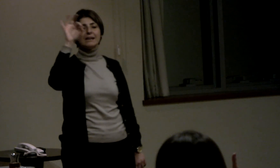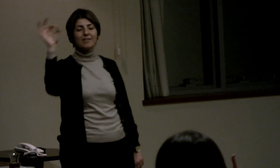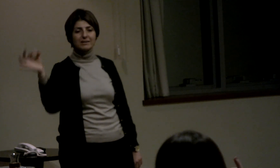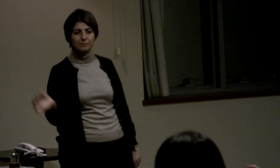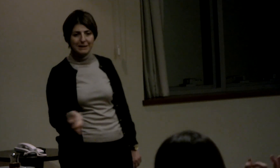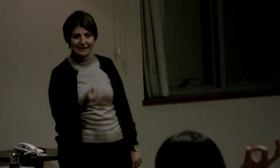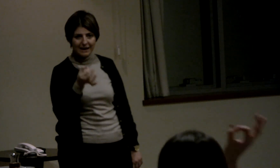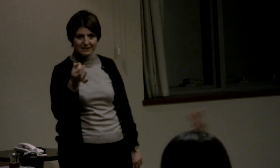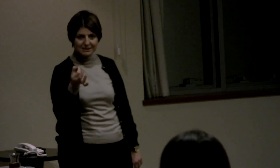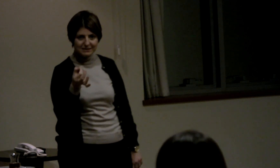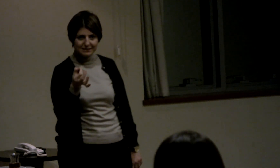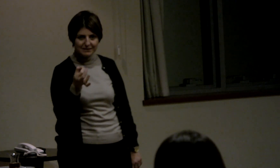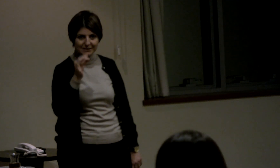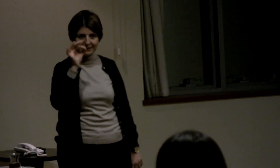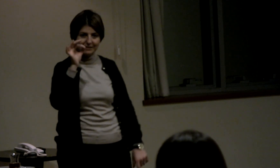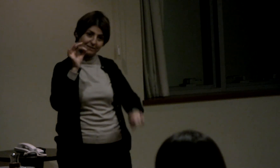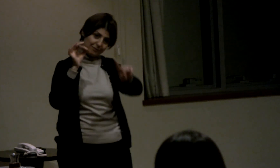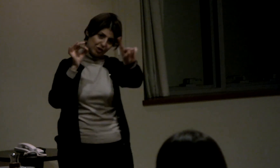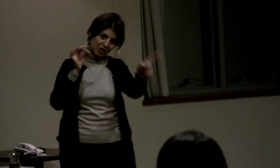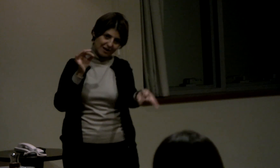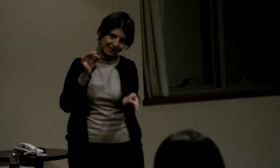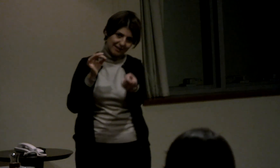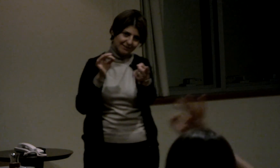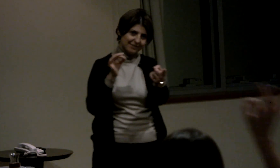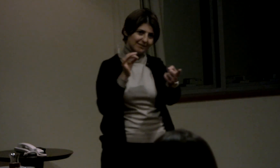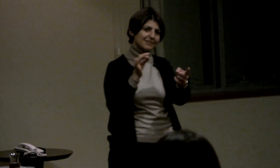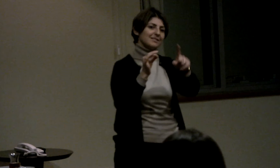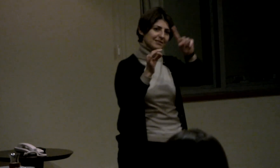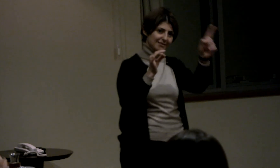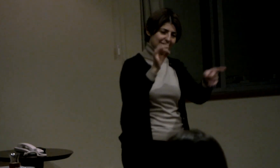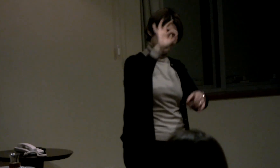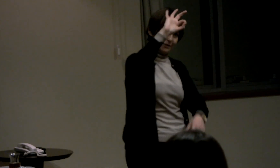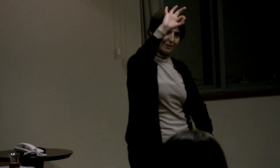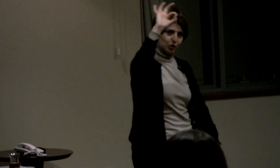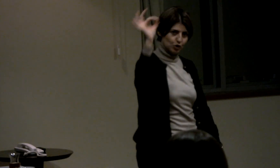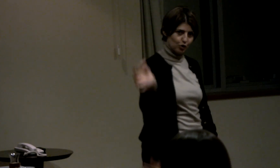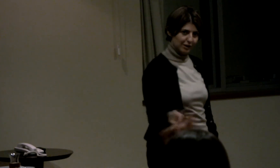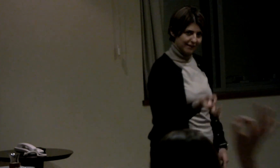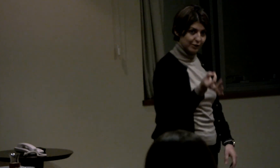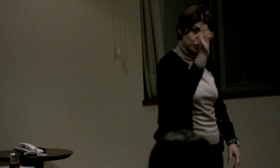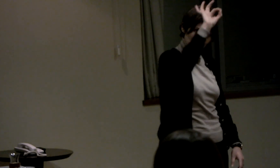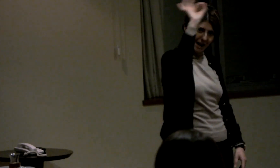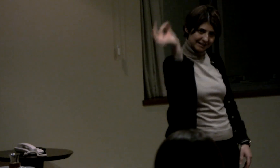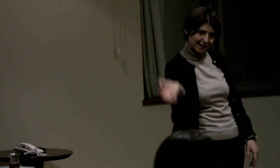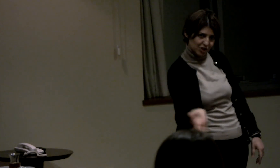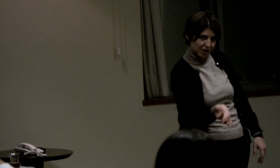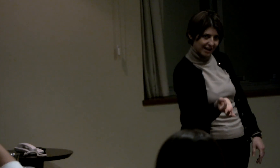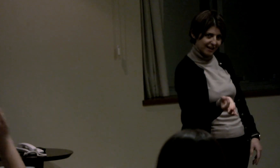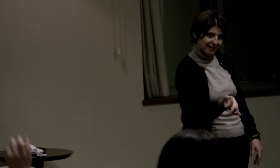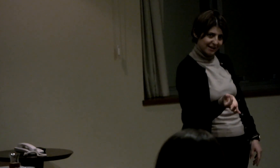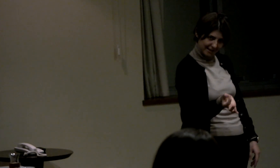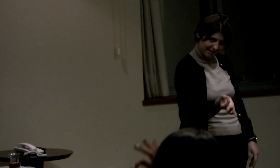vardı, milyar? Dışarıdan, şöyle, evet, yukarıdan aşağıya,